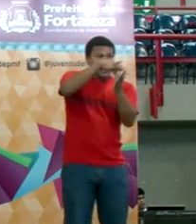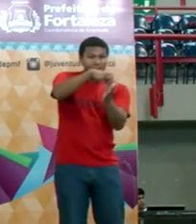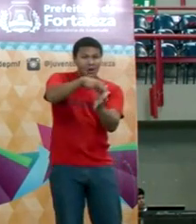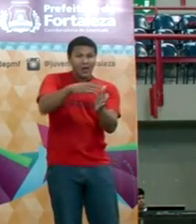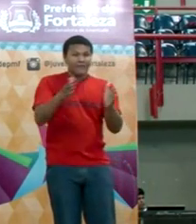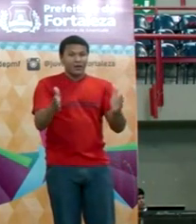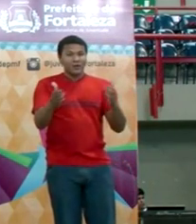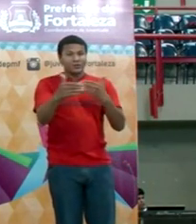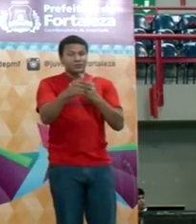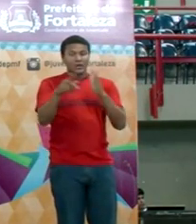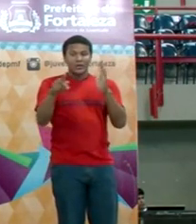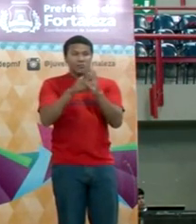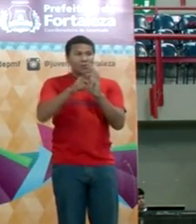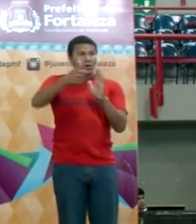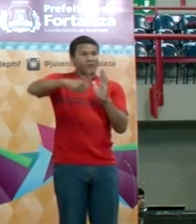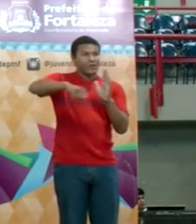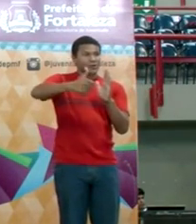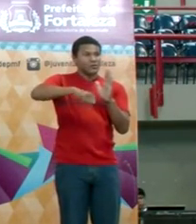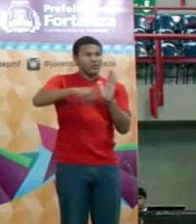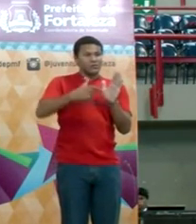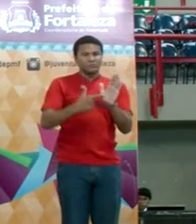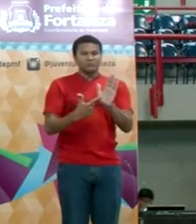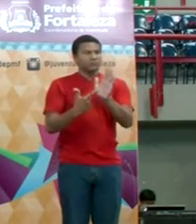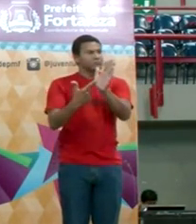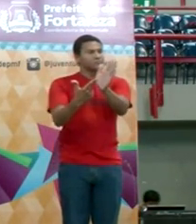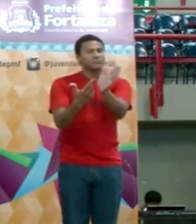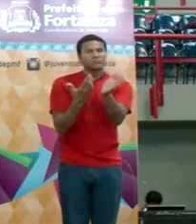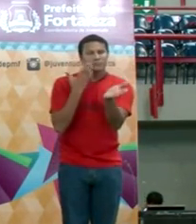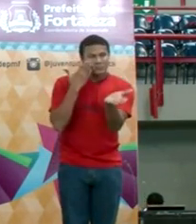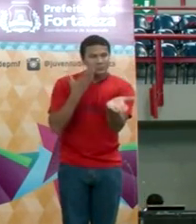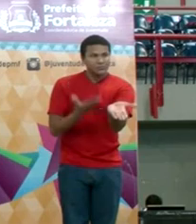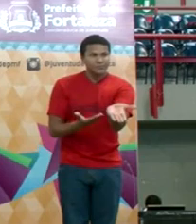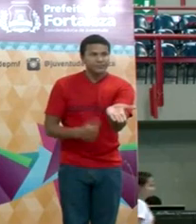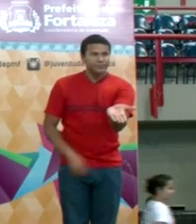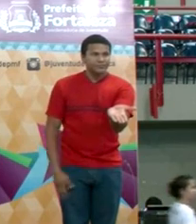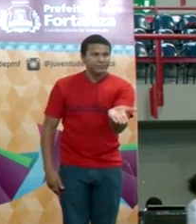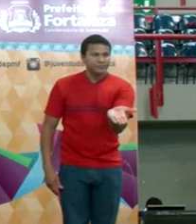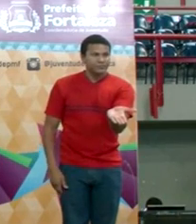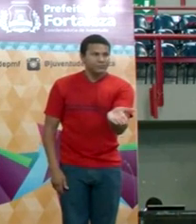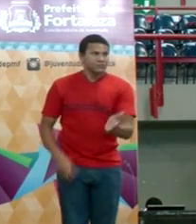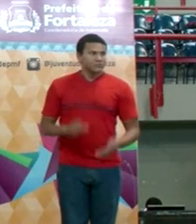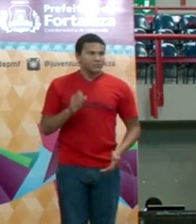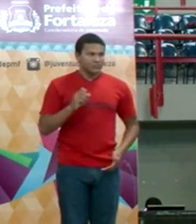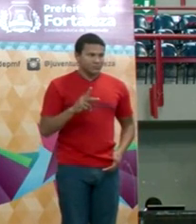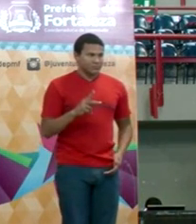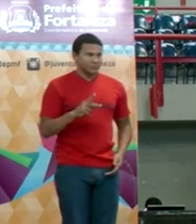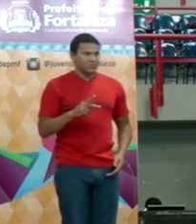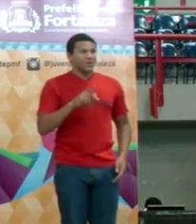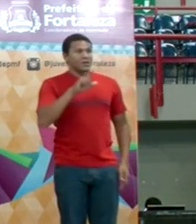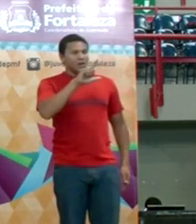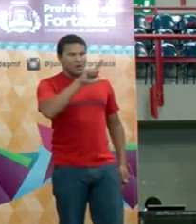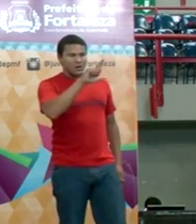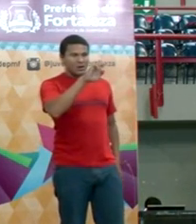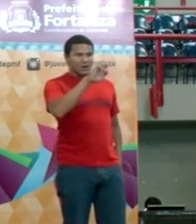colégio, produzo redação e levo à sala de